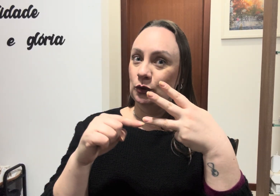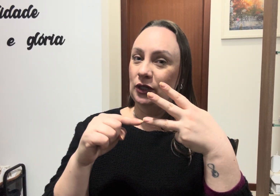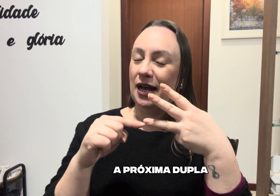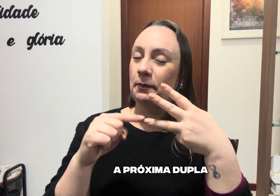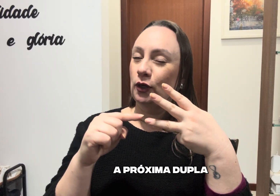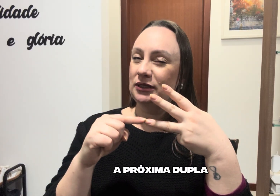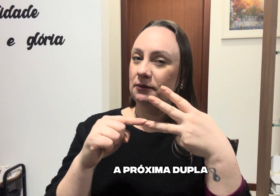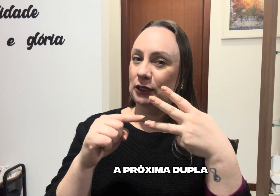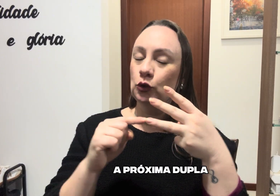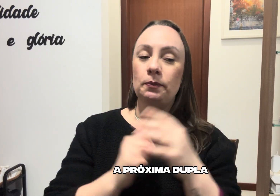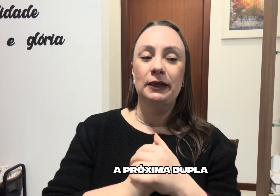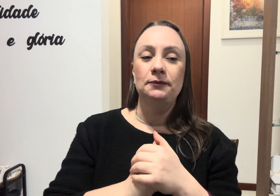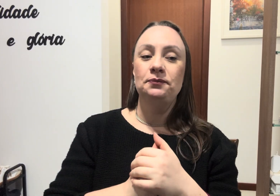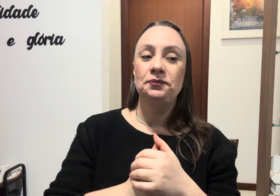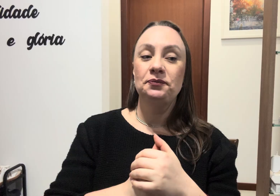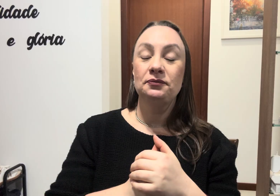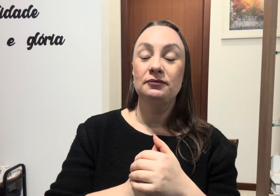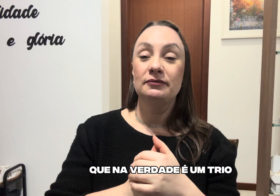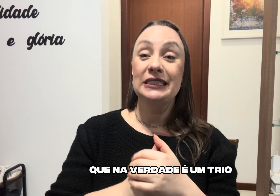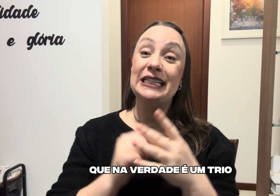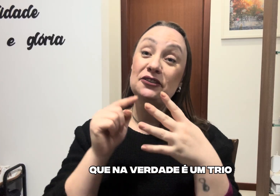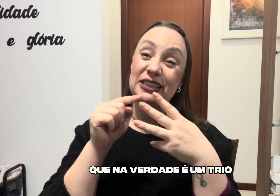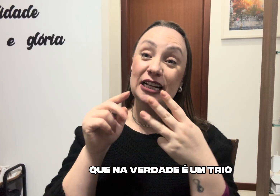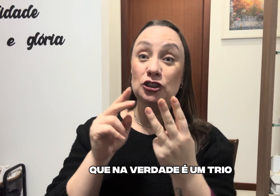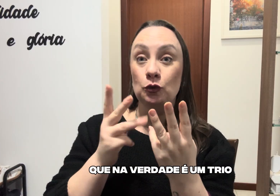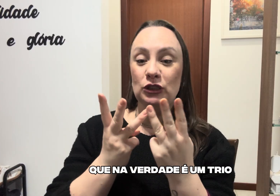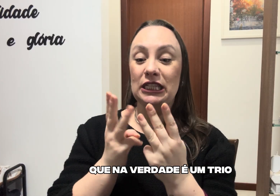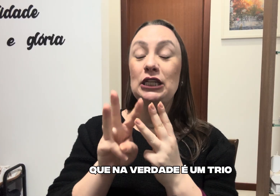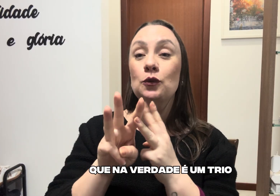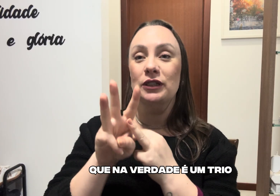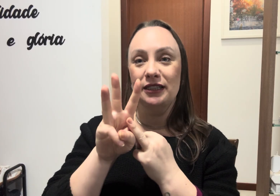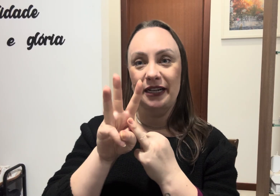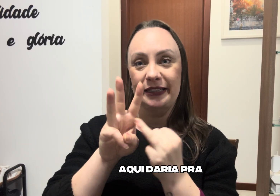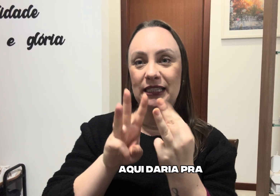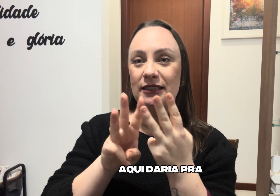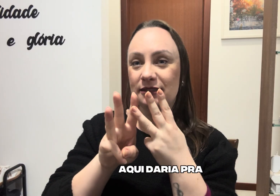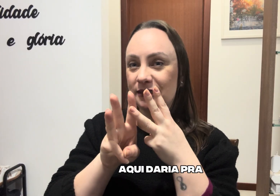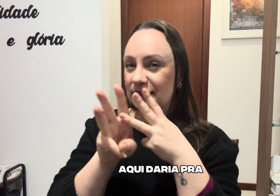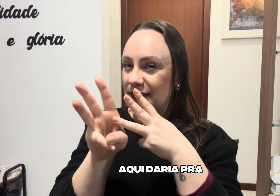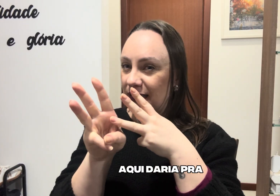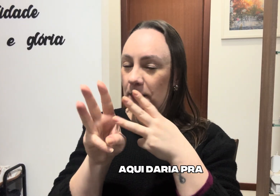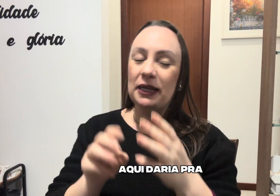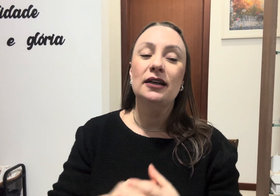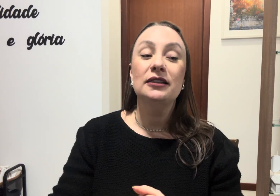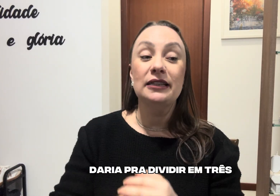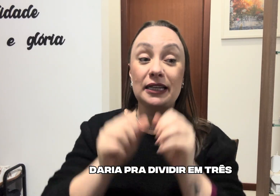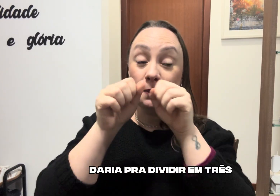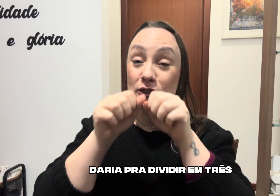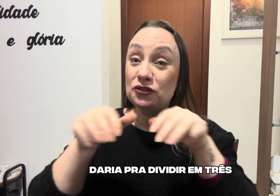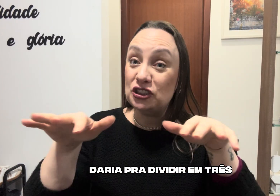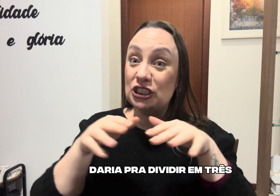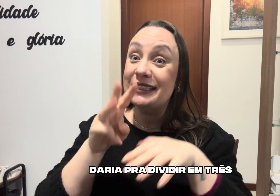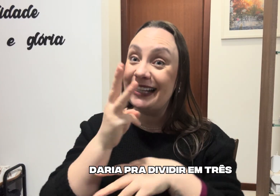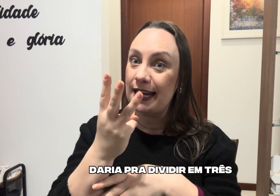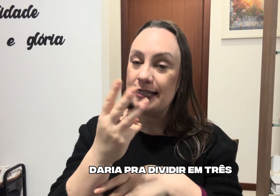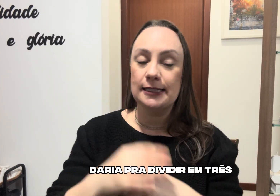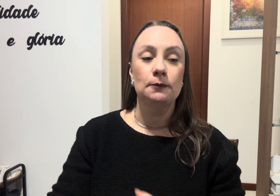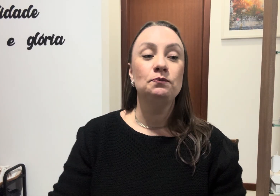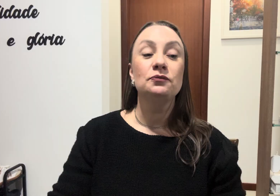A próxima dupla, que na verdade é um trio aqui, daria para dividir em 3,